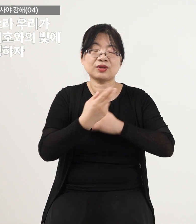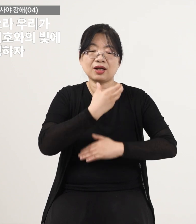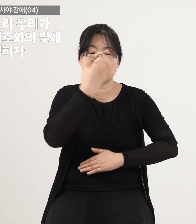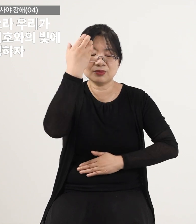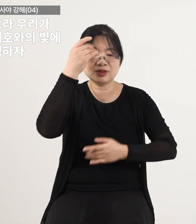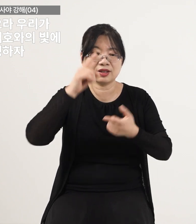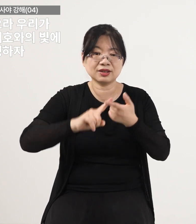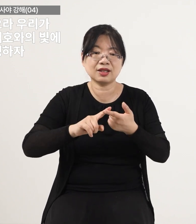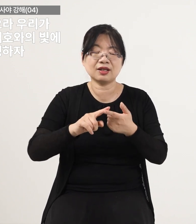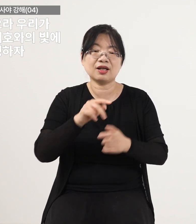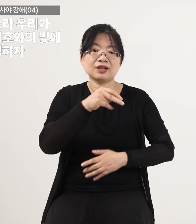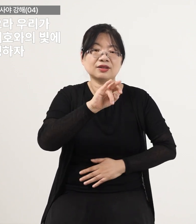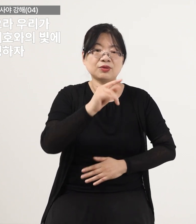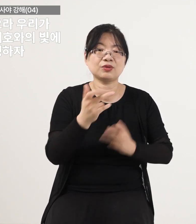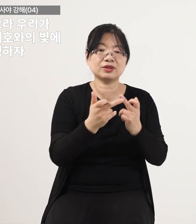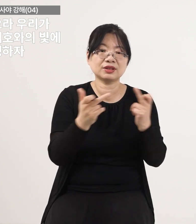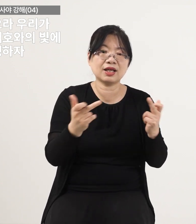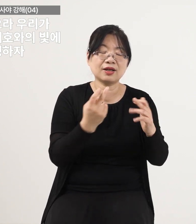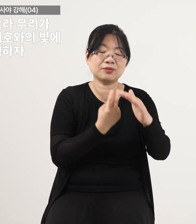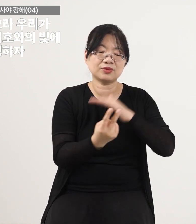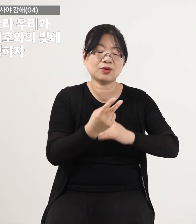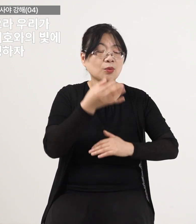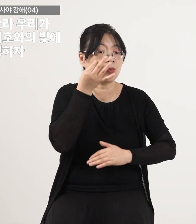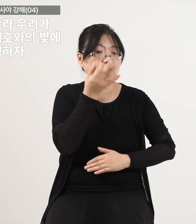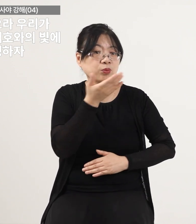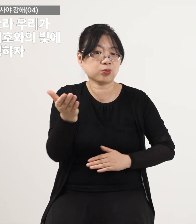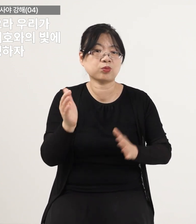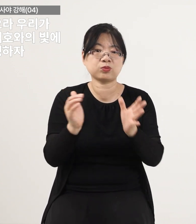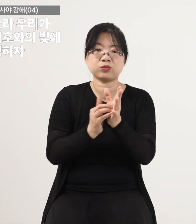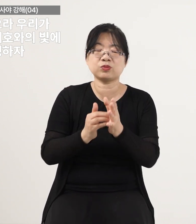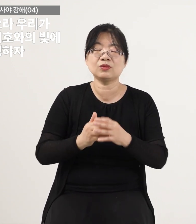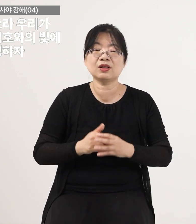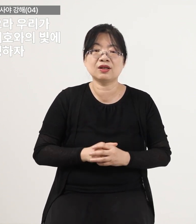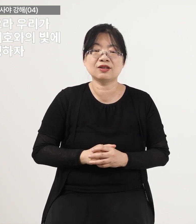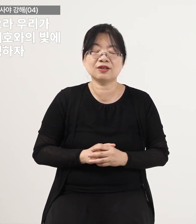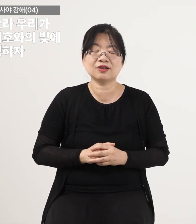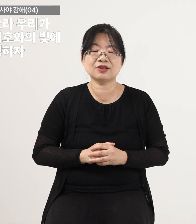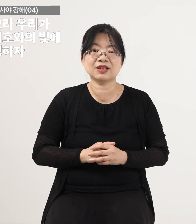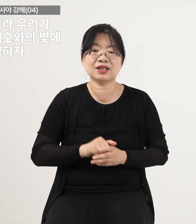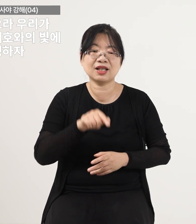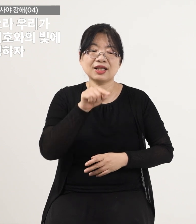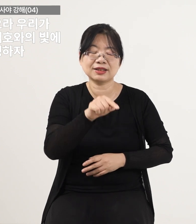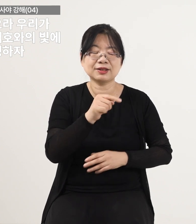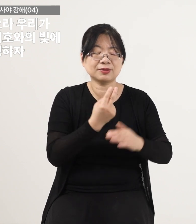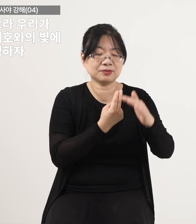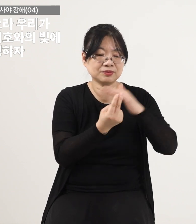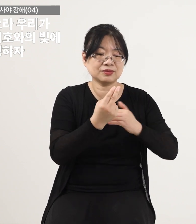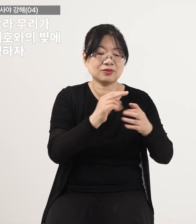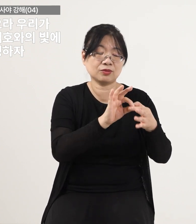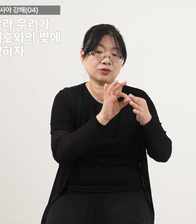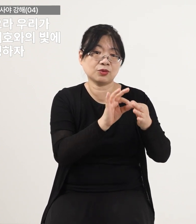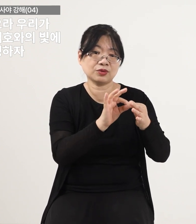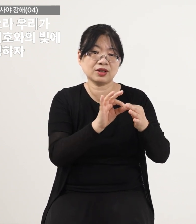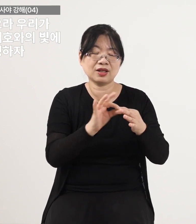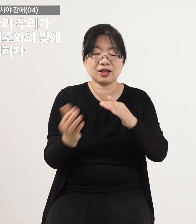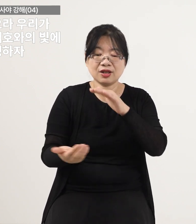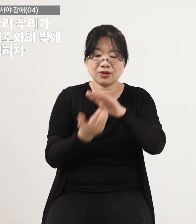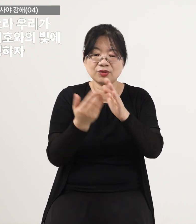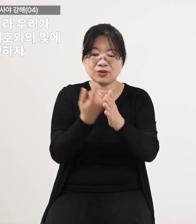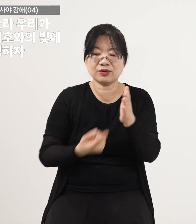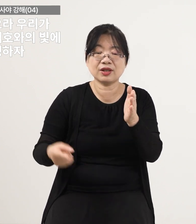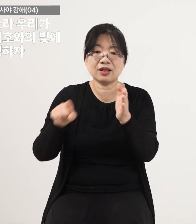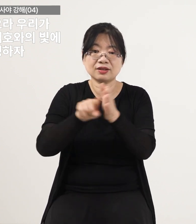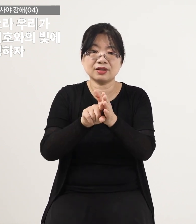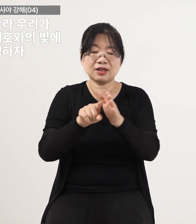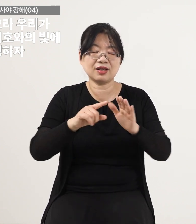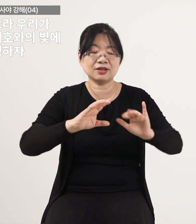하나님의 꿈을 시온산의 비전으로 보여주셨어요. 그 숨막히는 비전이 이루어지기